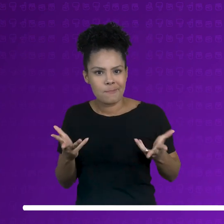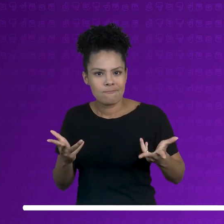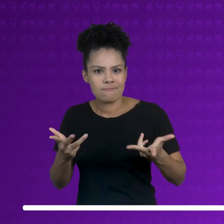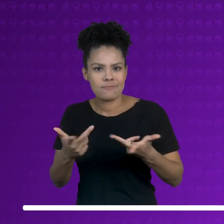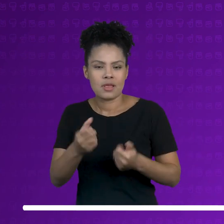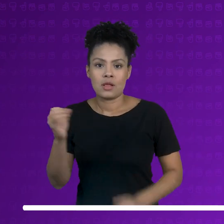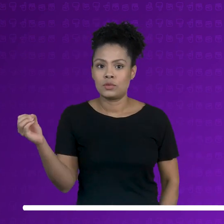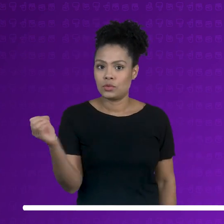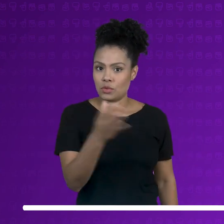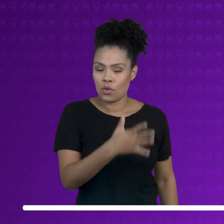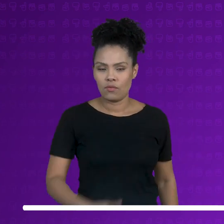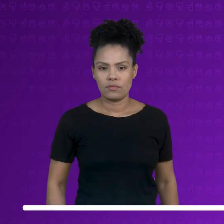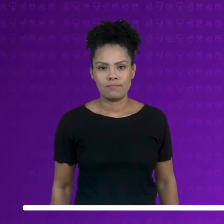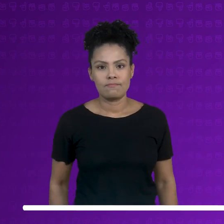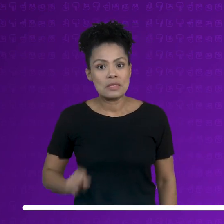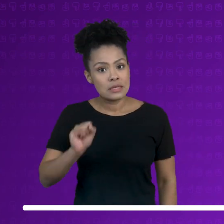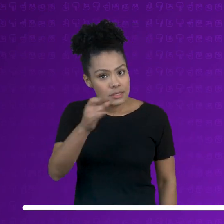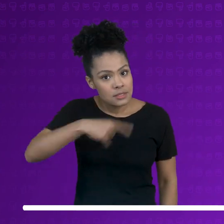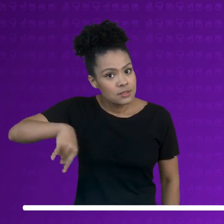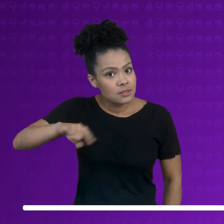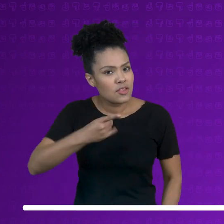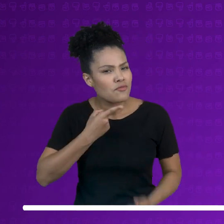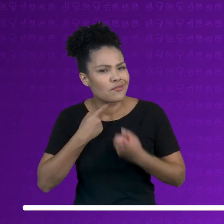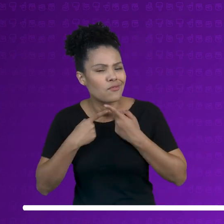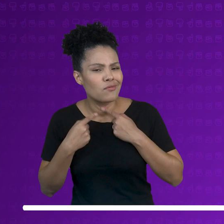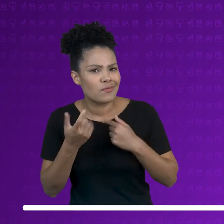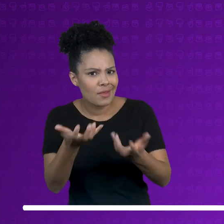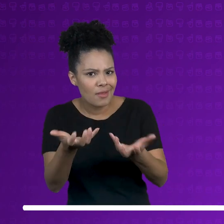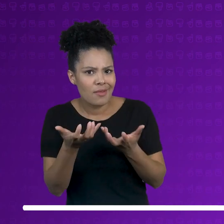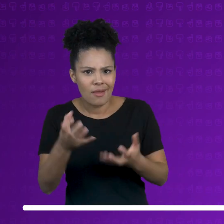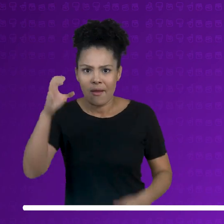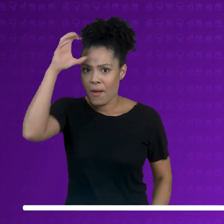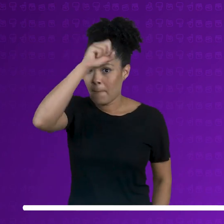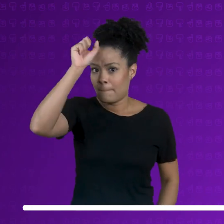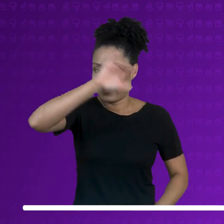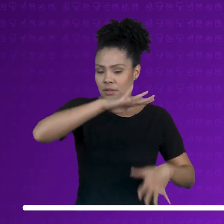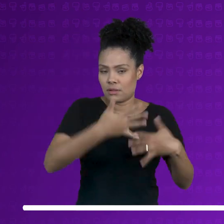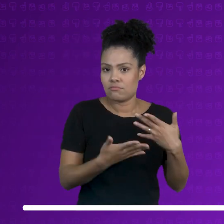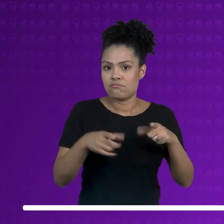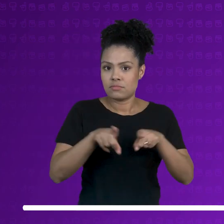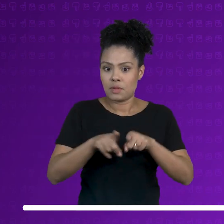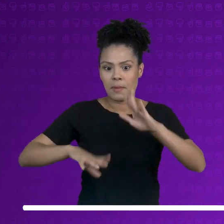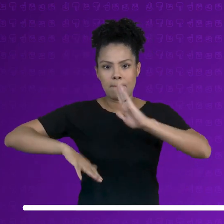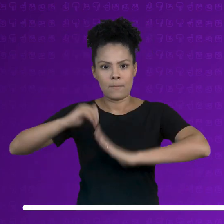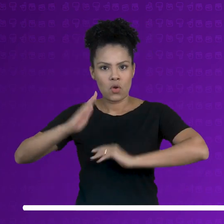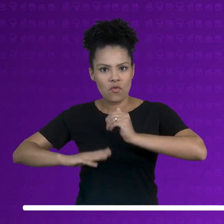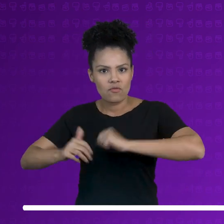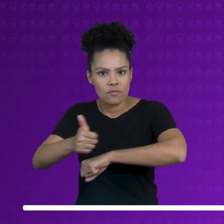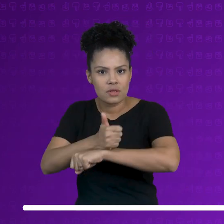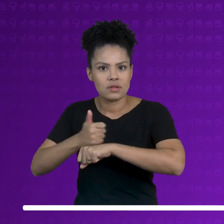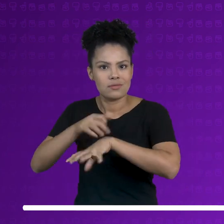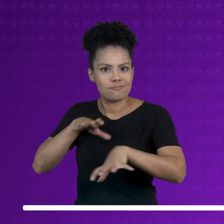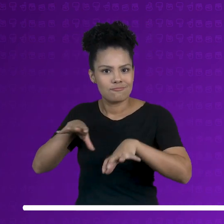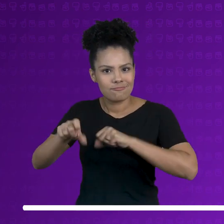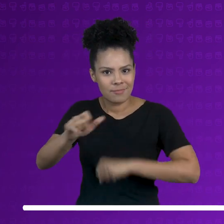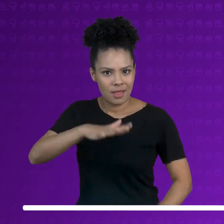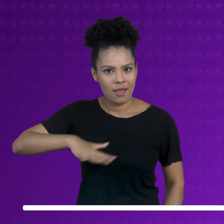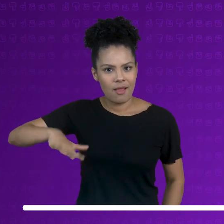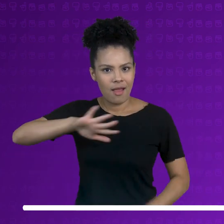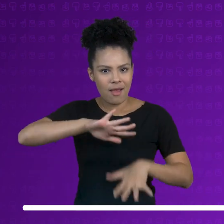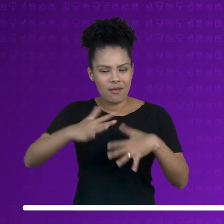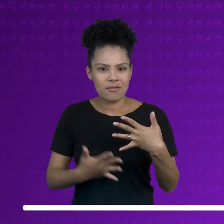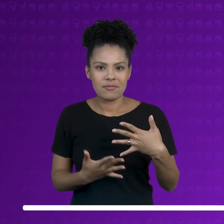nova habilidade. Para quem deseja aprender e se tornar um profissional desta área, saiba que você estará